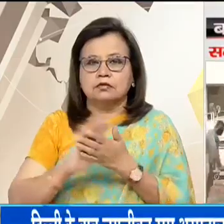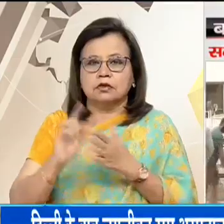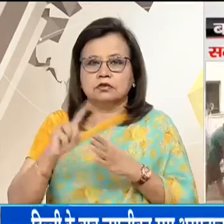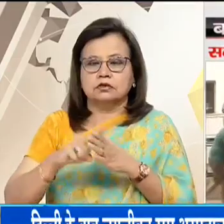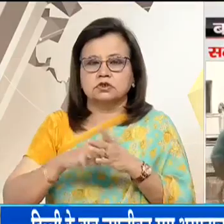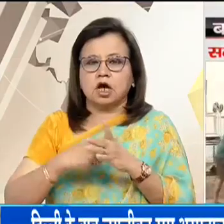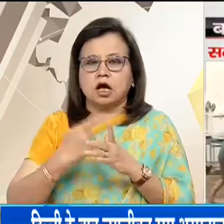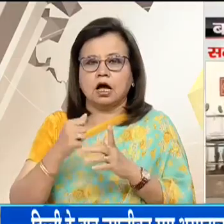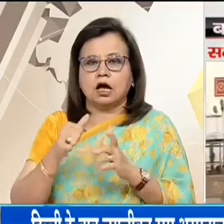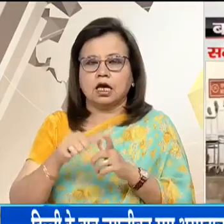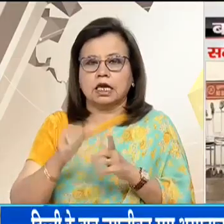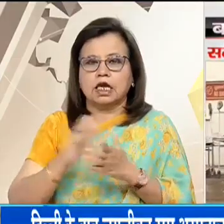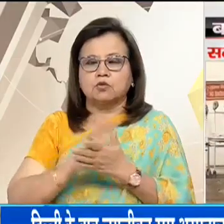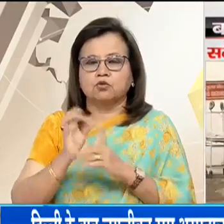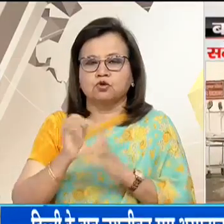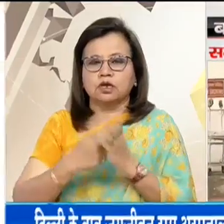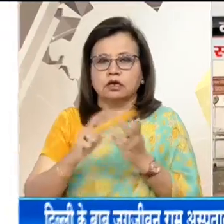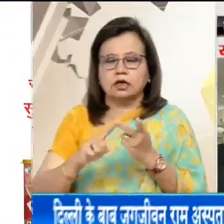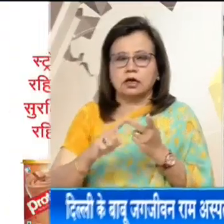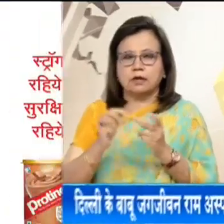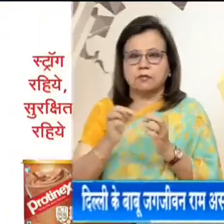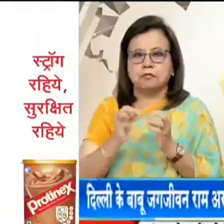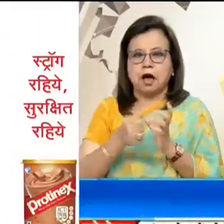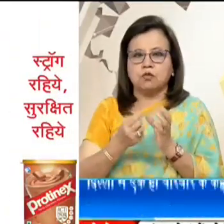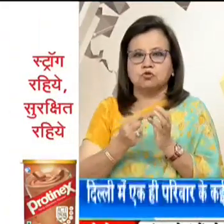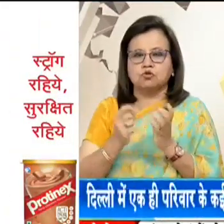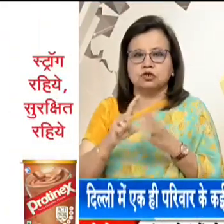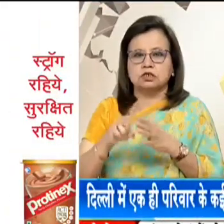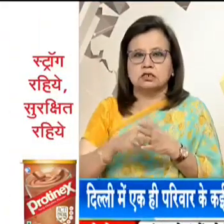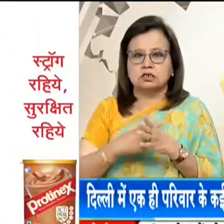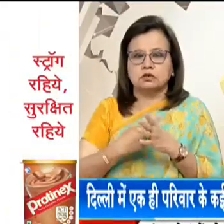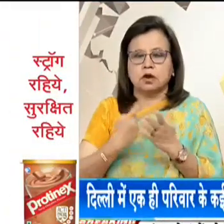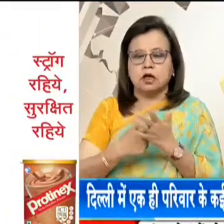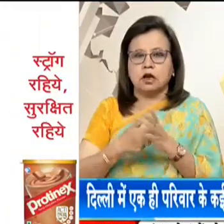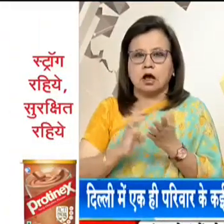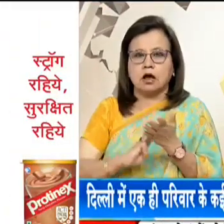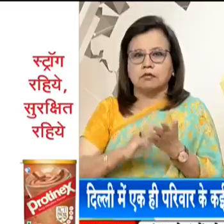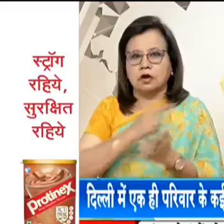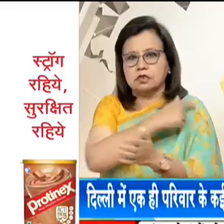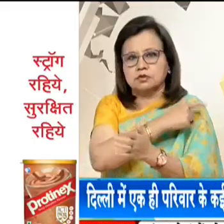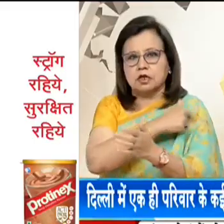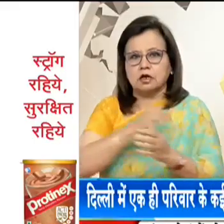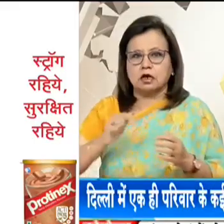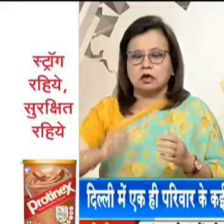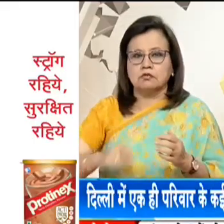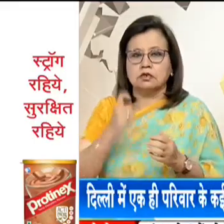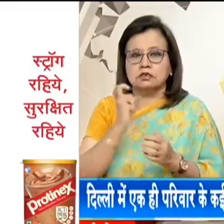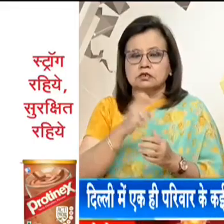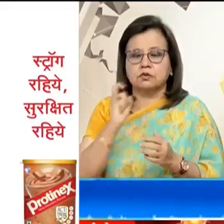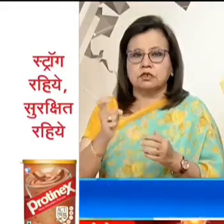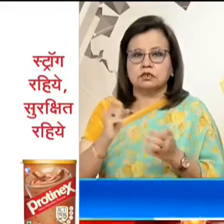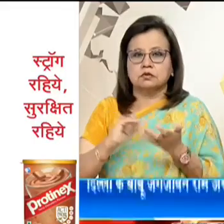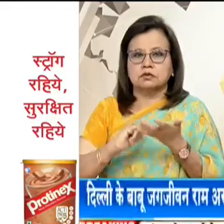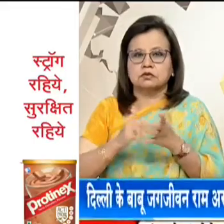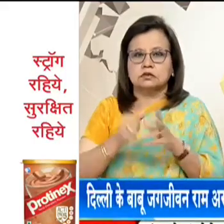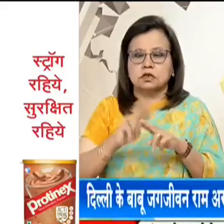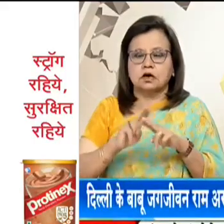दिल्ली में जहांगीर पूरी के बाबू जगजीवन राम अस्पताल के अब 77